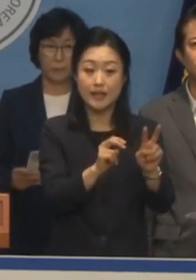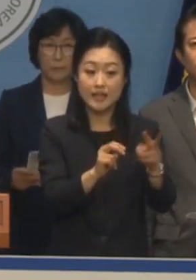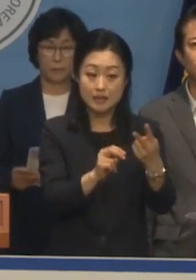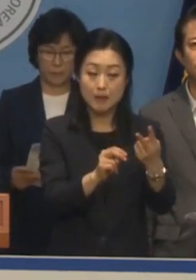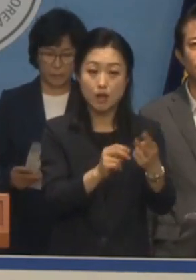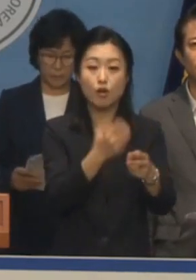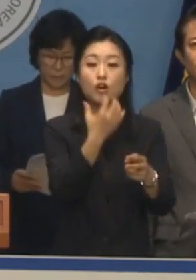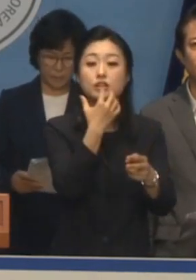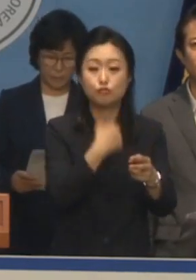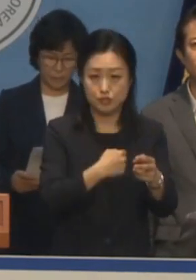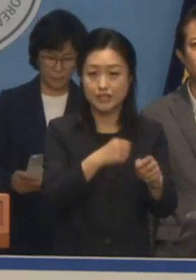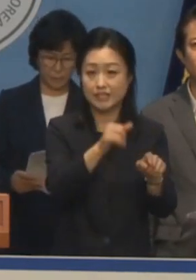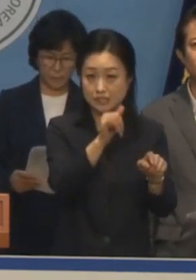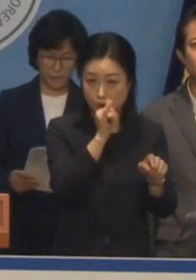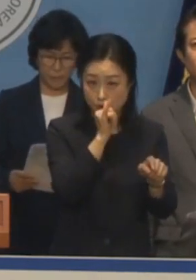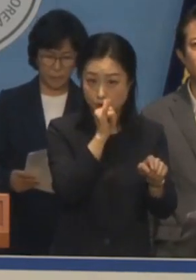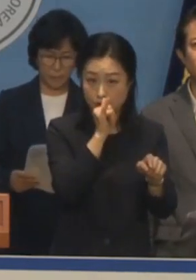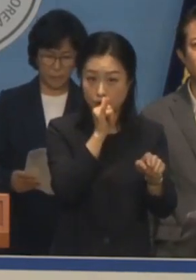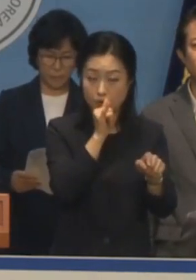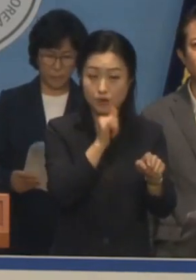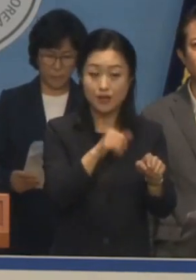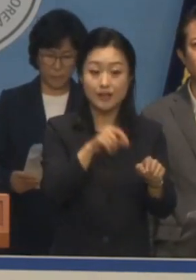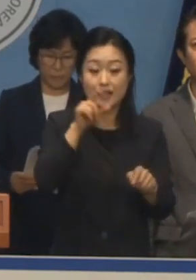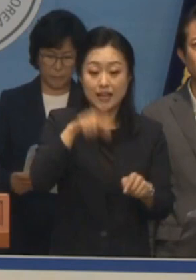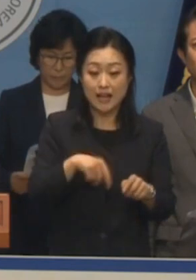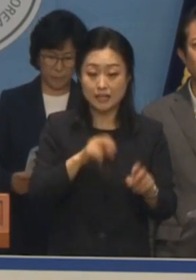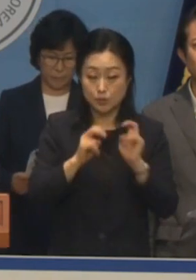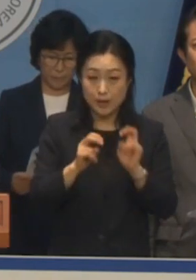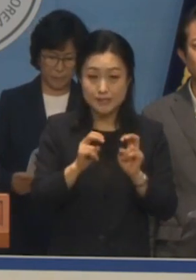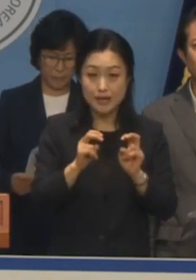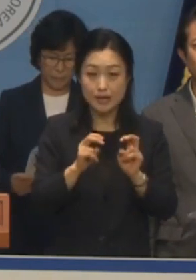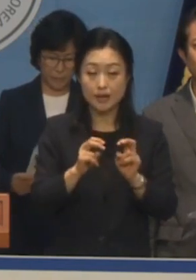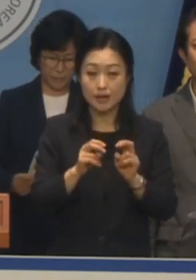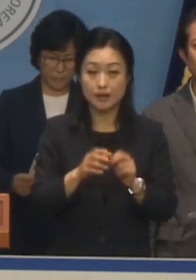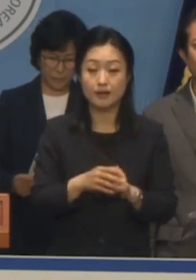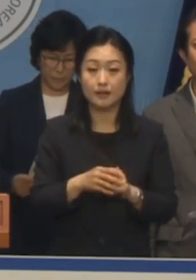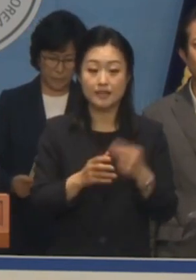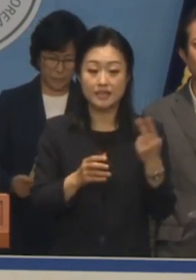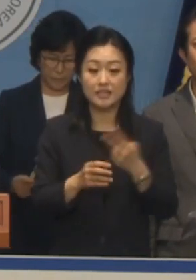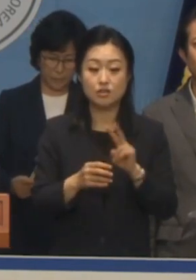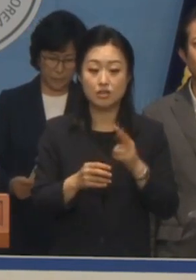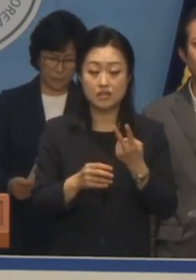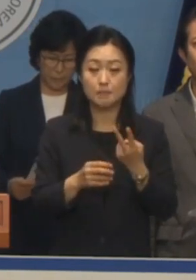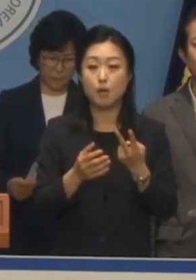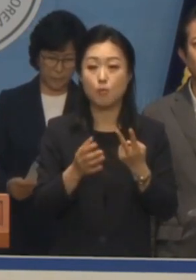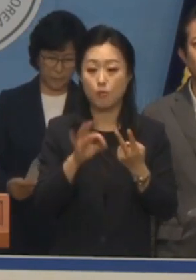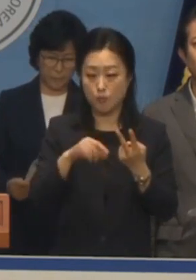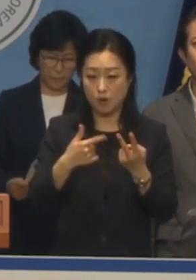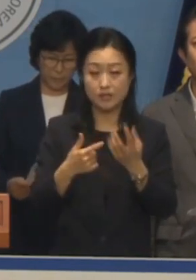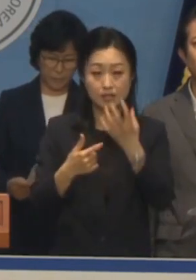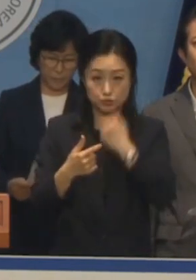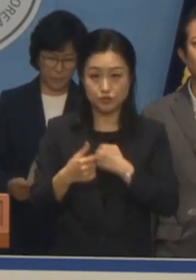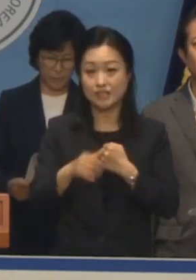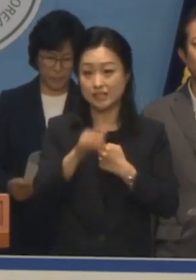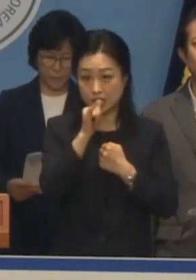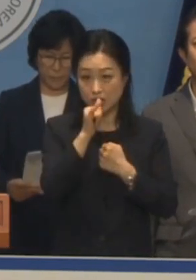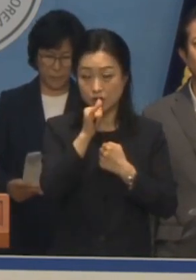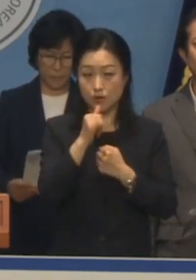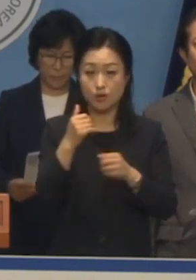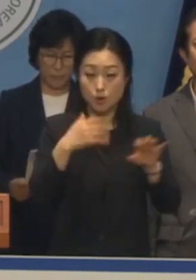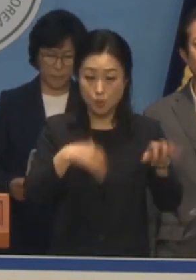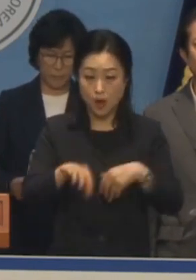200원의 수익을 얻습니다. 그런데 카드사는 11배의 2,200원의 수익을 얻습니다. 환불